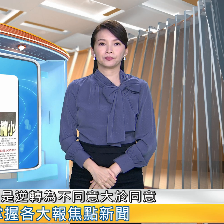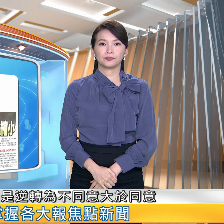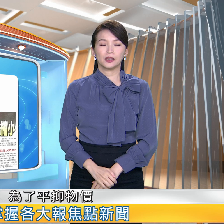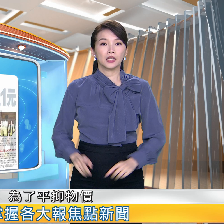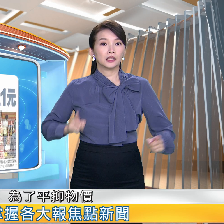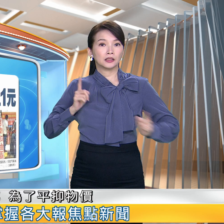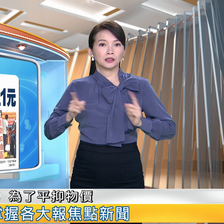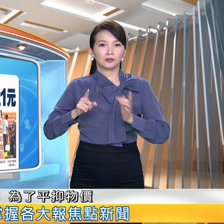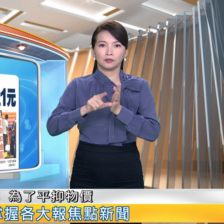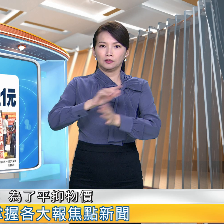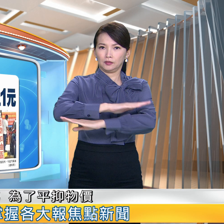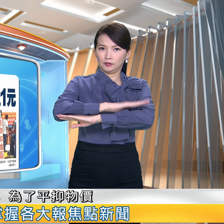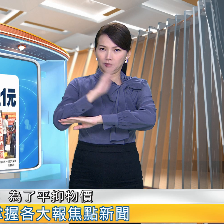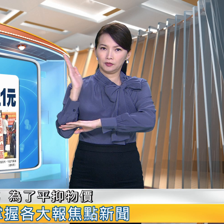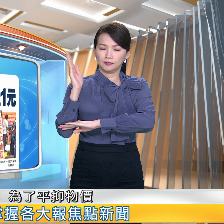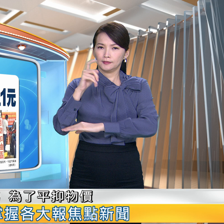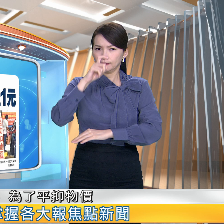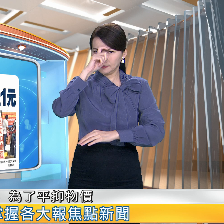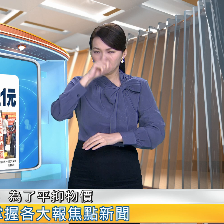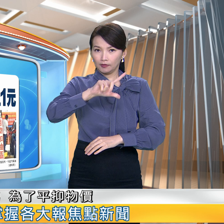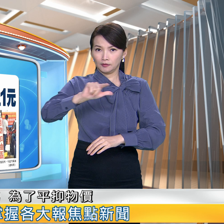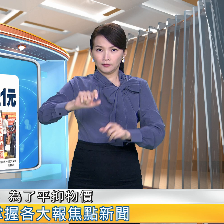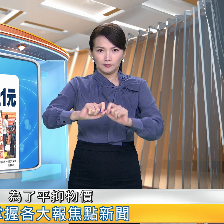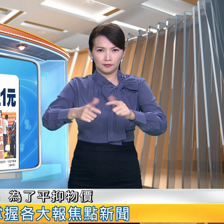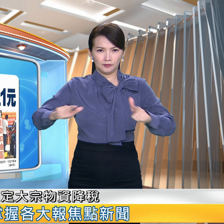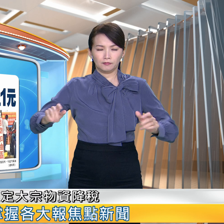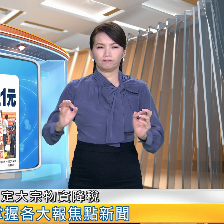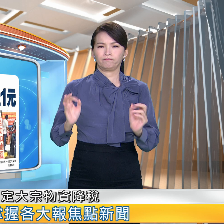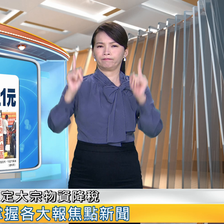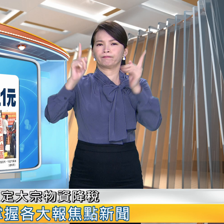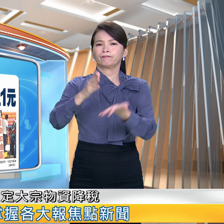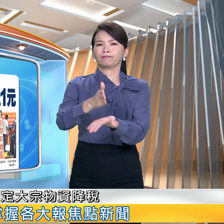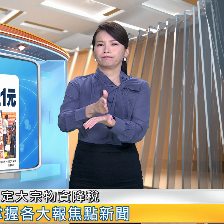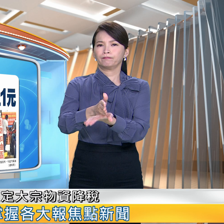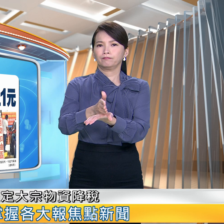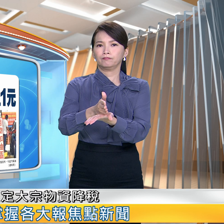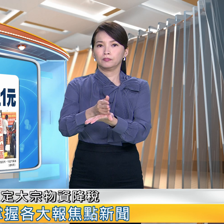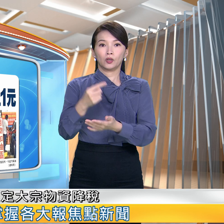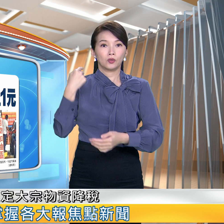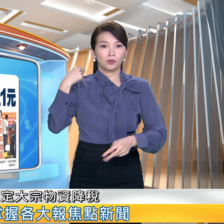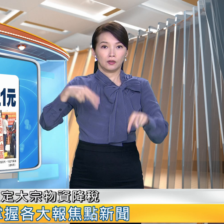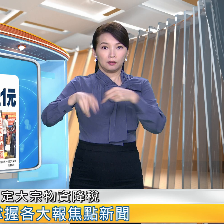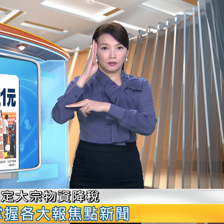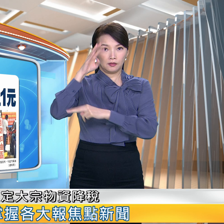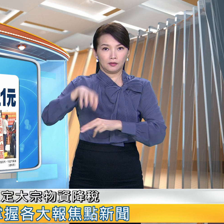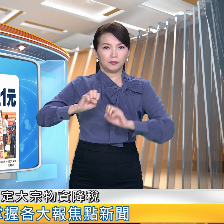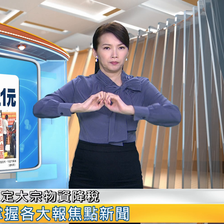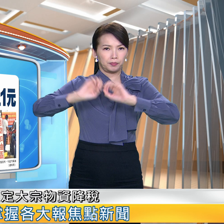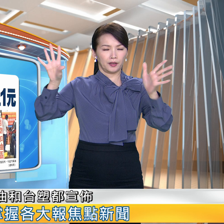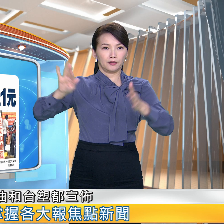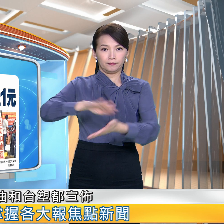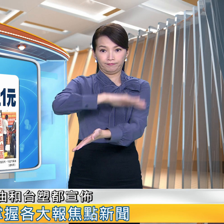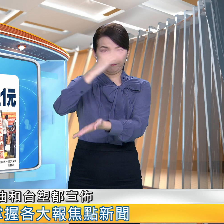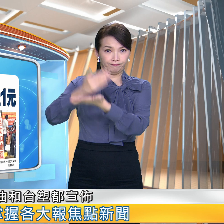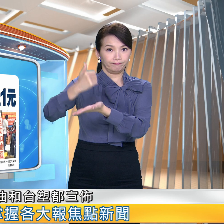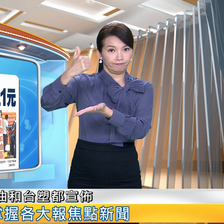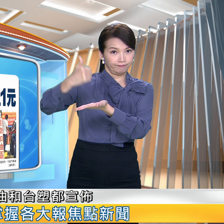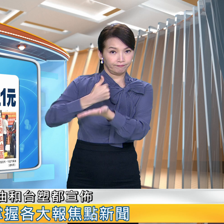自由时报是报道，为了平抑物价，行政院昨天核定大宗物资降税，而配合降